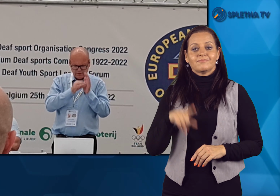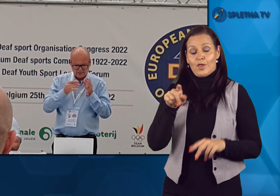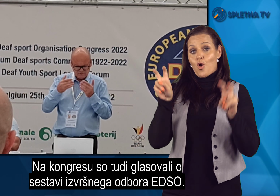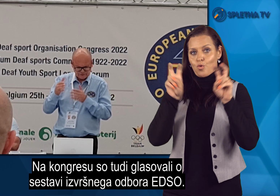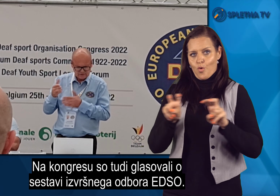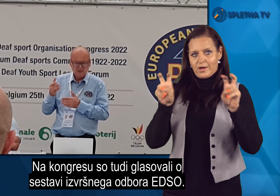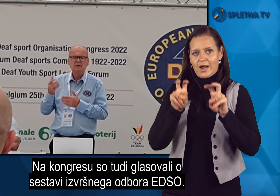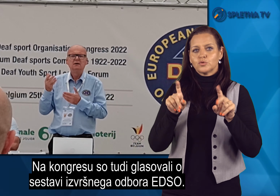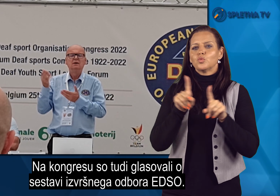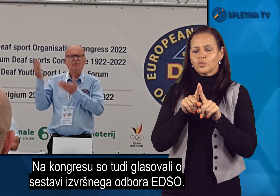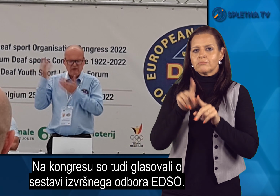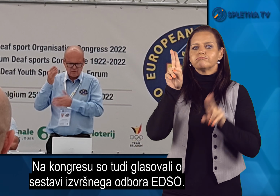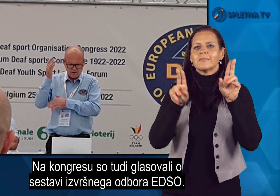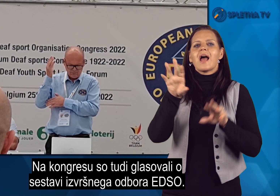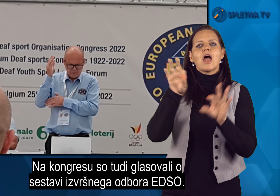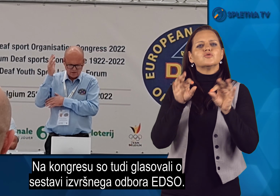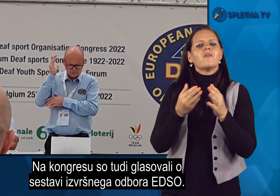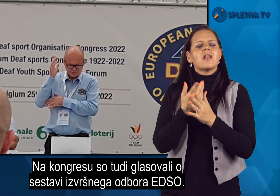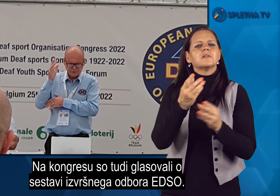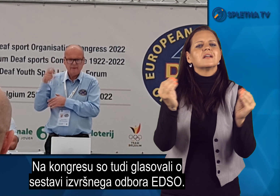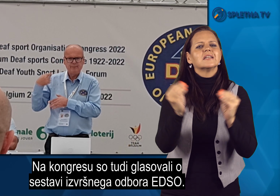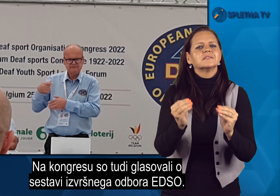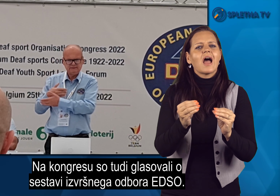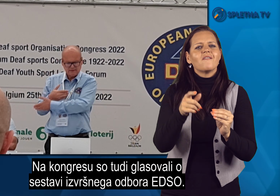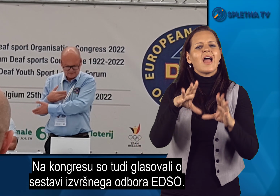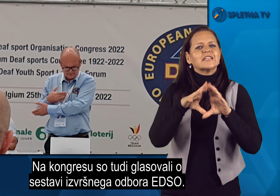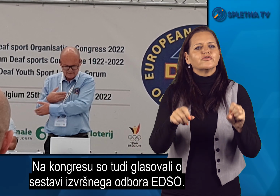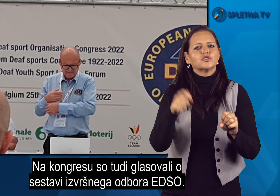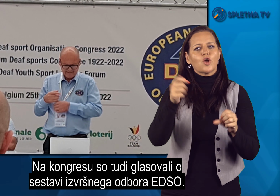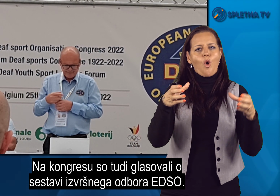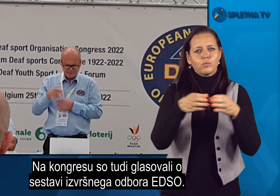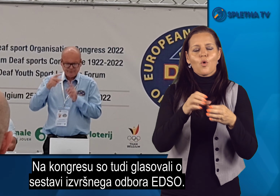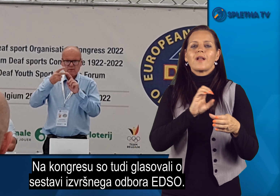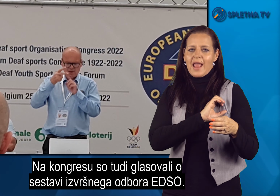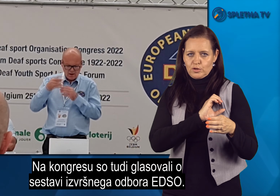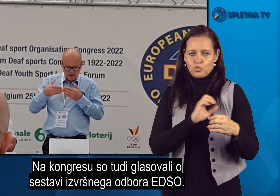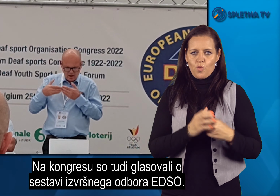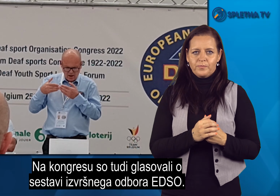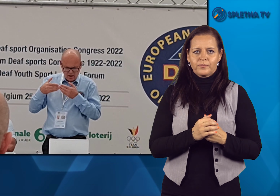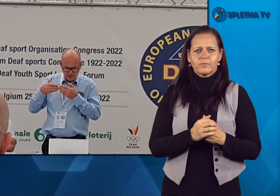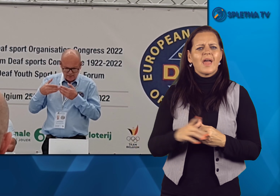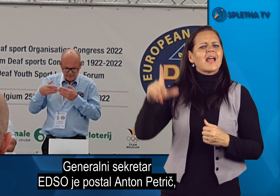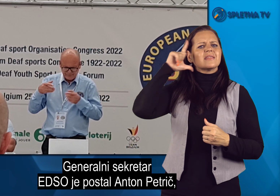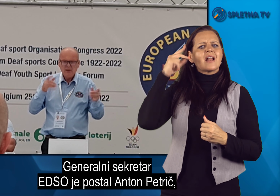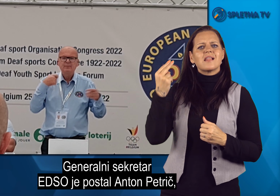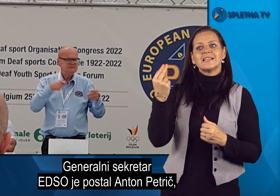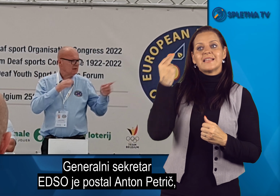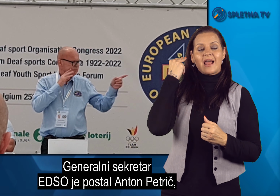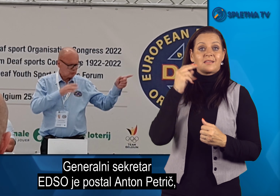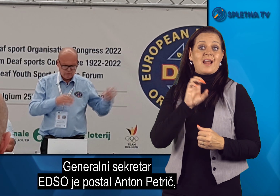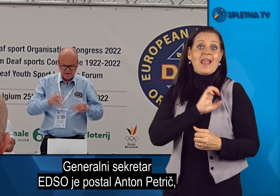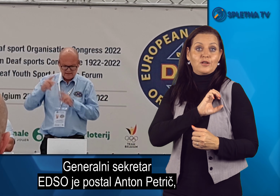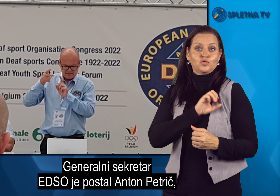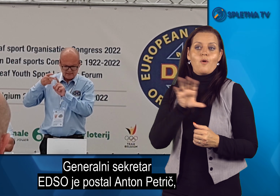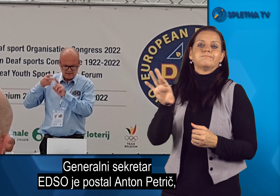Na kongresu so tudi glasovali o sestavi izvršnega odbora IDS-U. Generalni